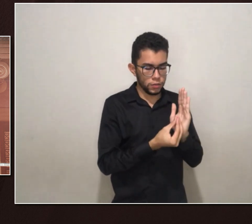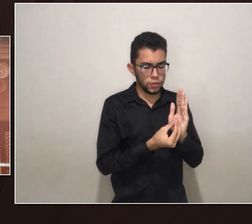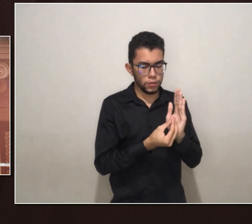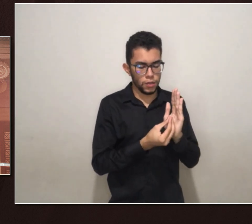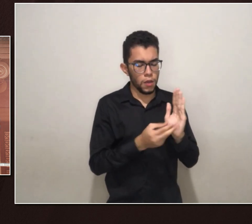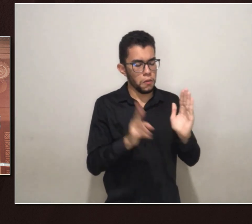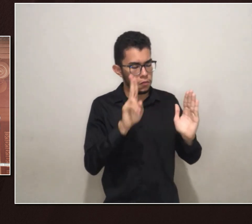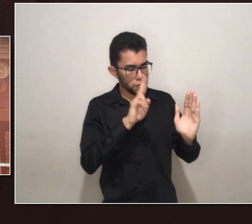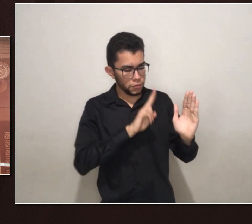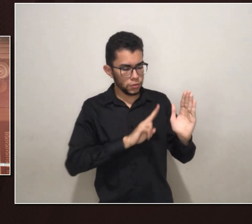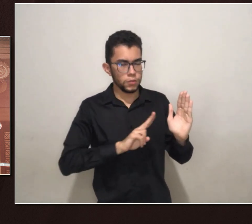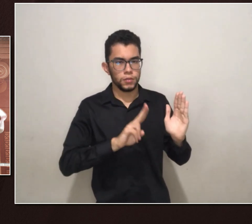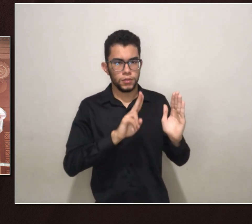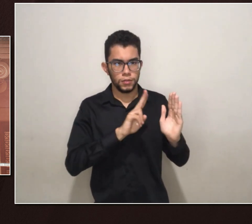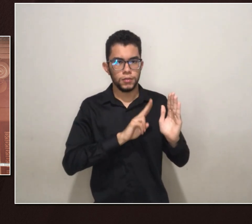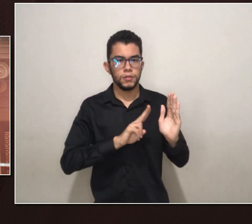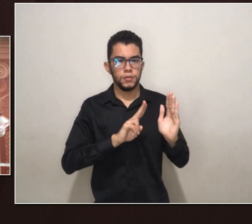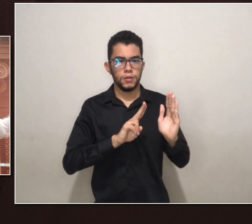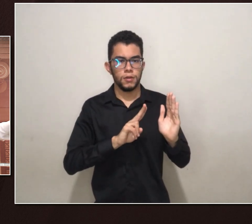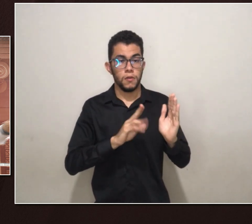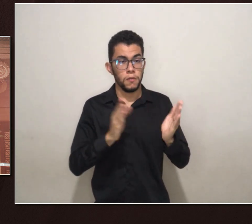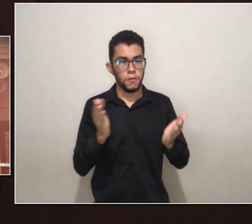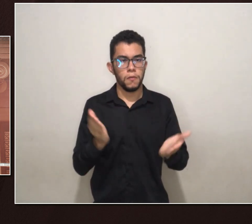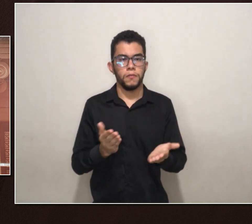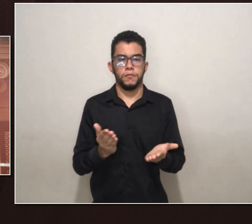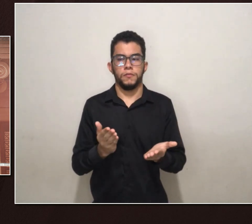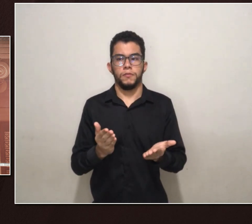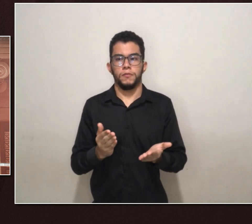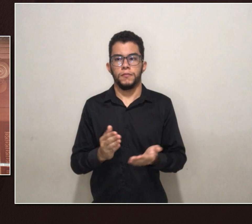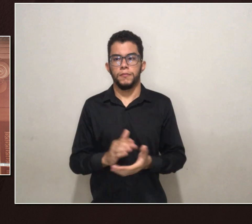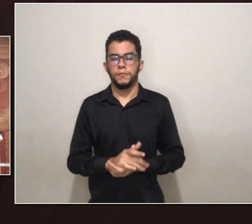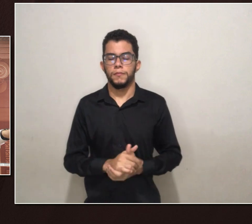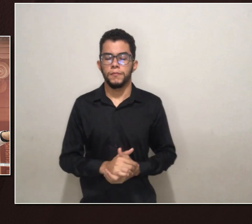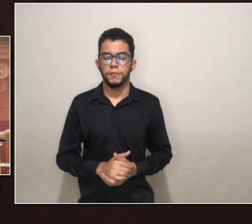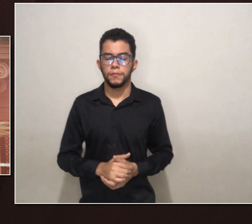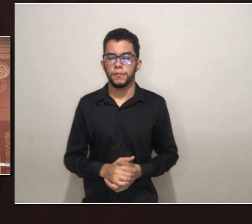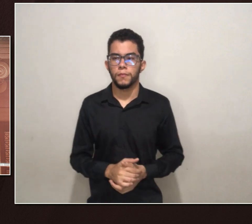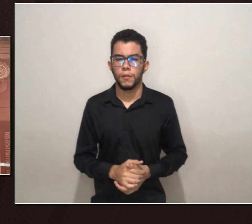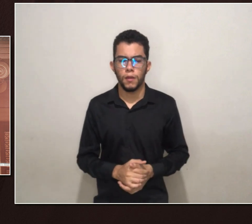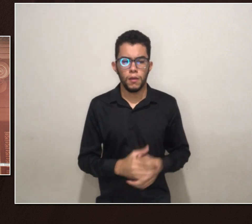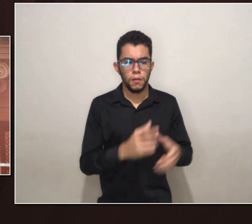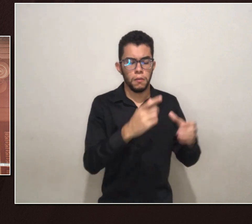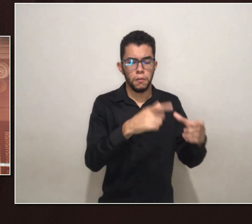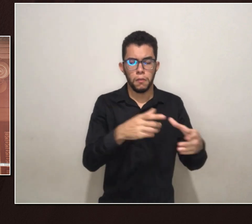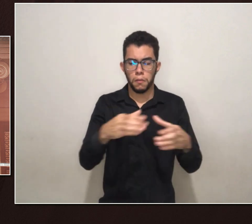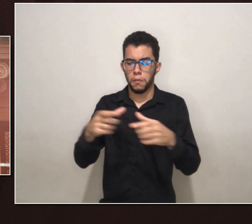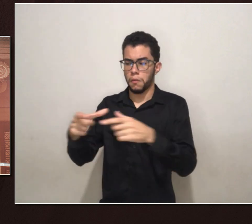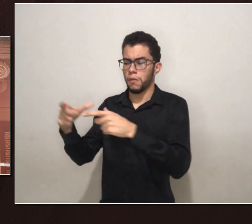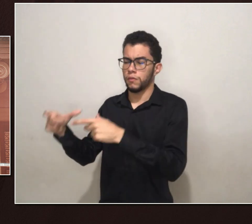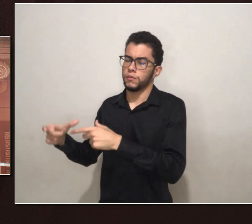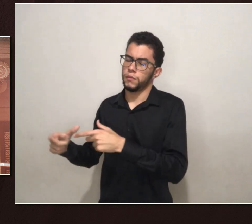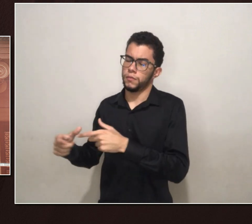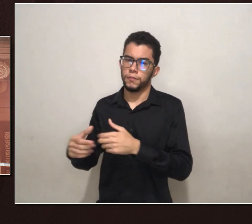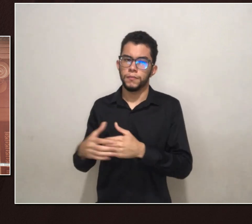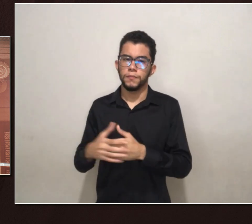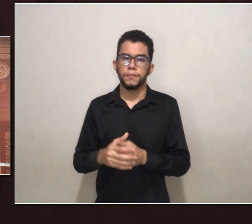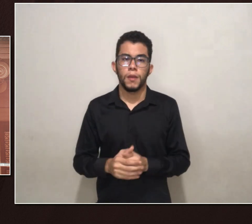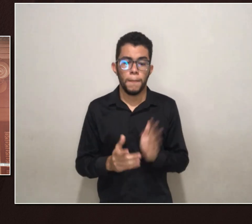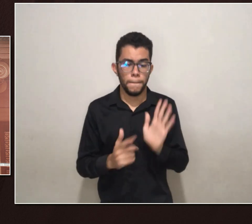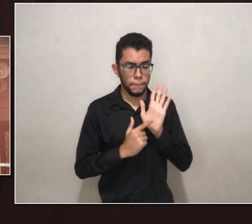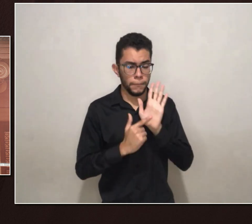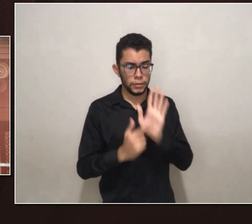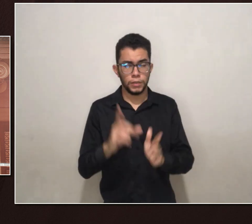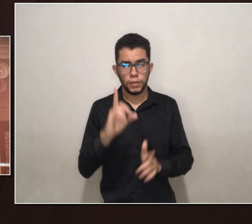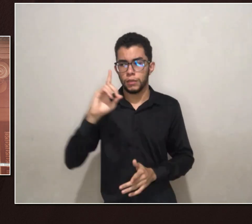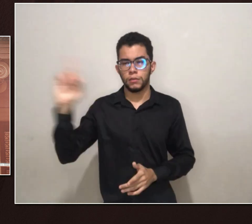né, a realidade de Deus seja vista no mundo. Onde quer que nós vamos manifestar. Então, assim, só